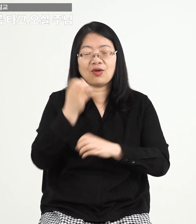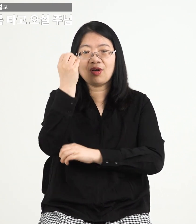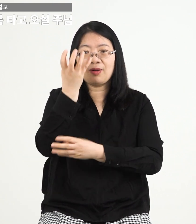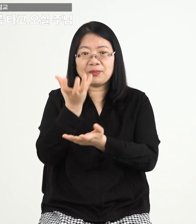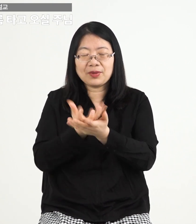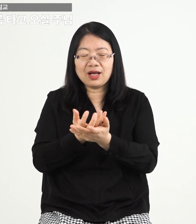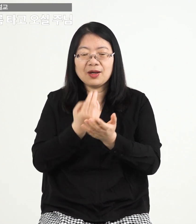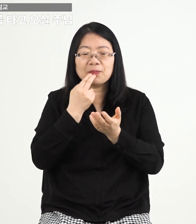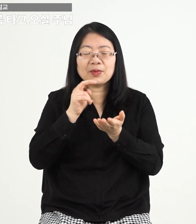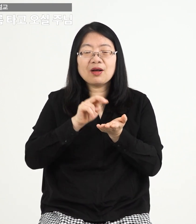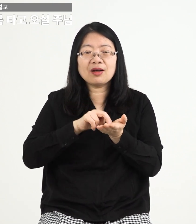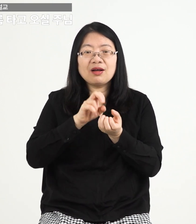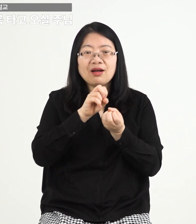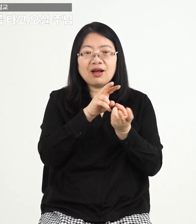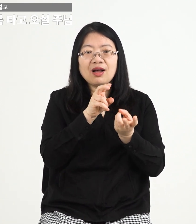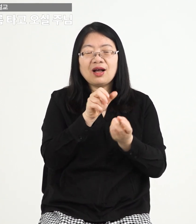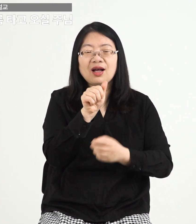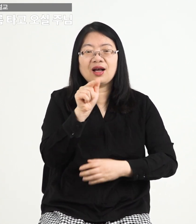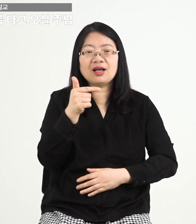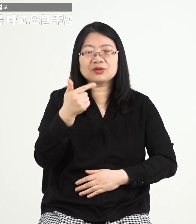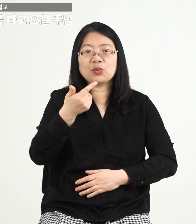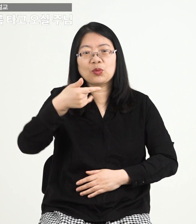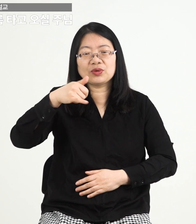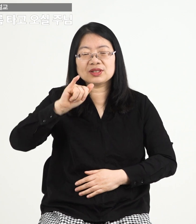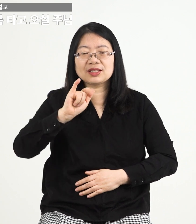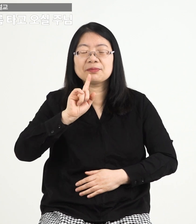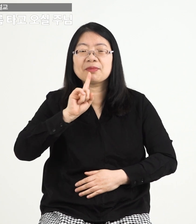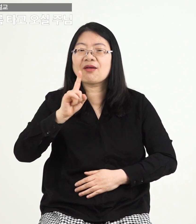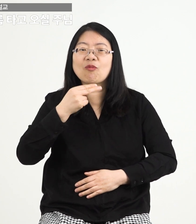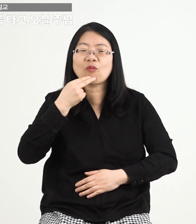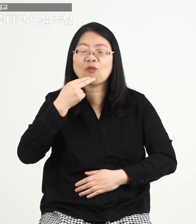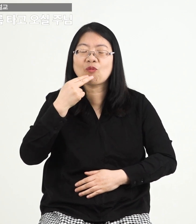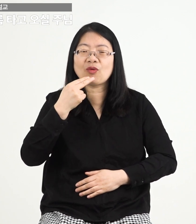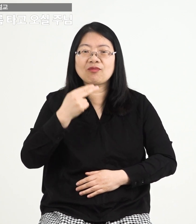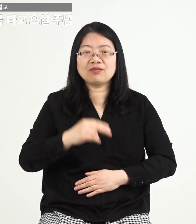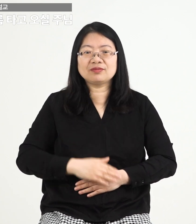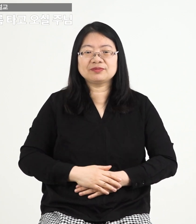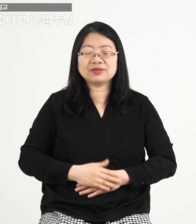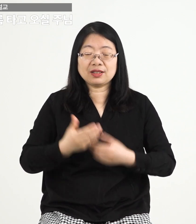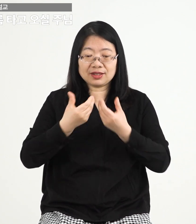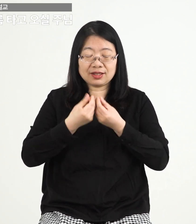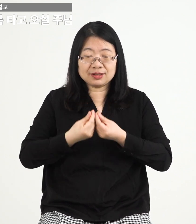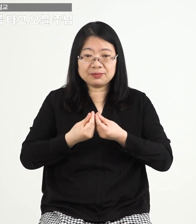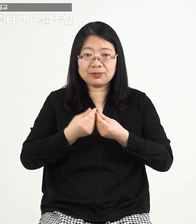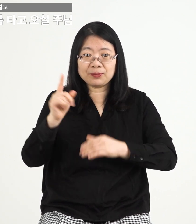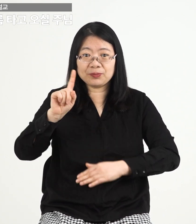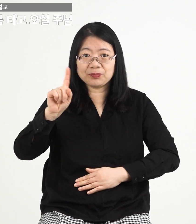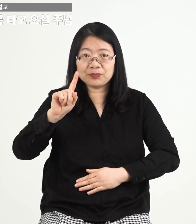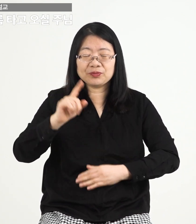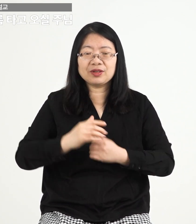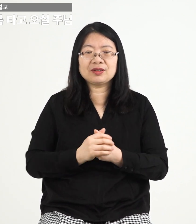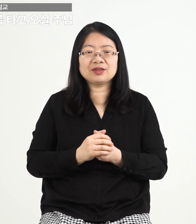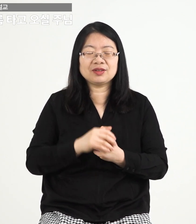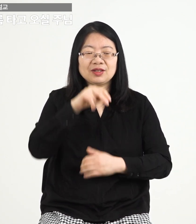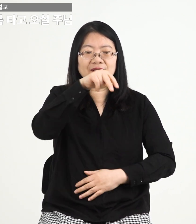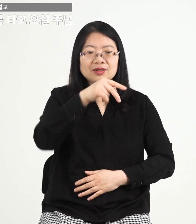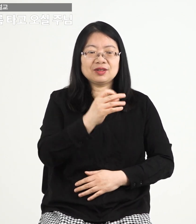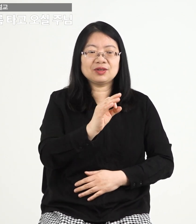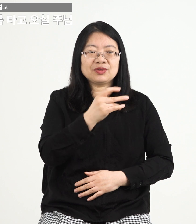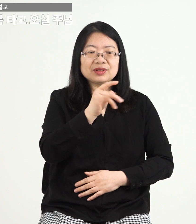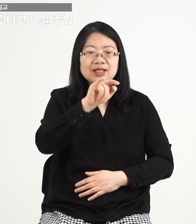원문에는 편지하노니라는 말은 없습니다. 그러니까 이렇게 돼 있어요. 뭐 예를 들면